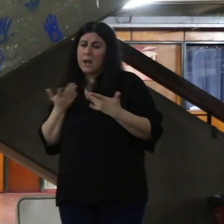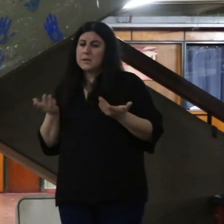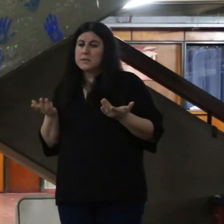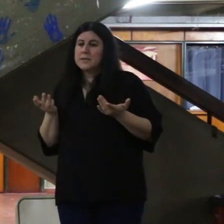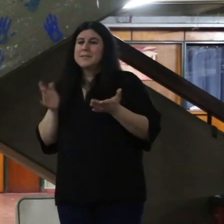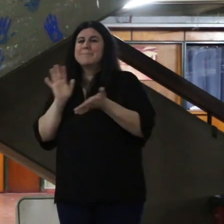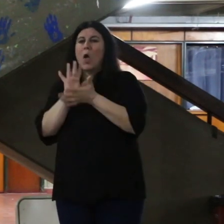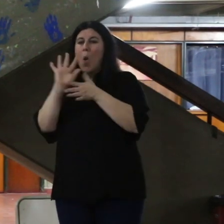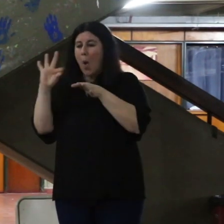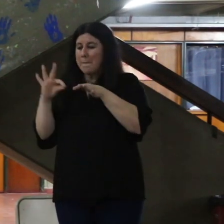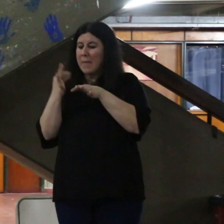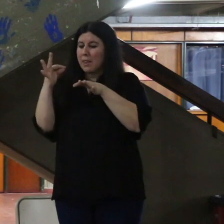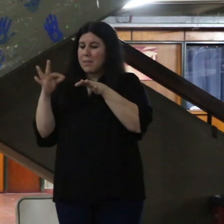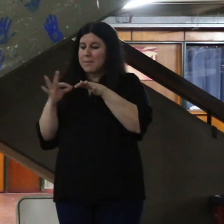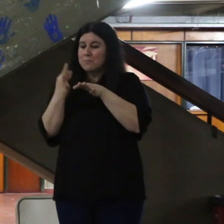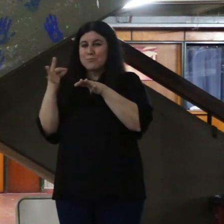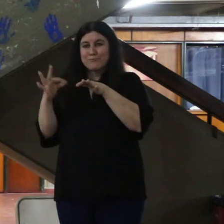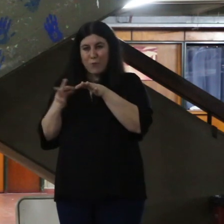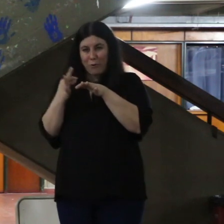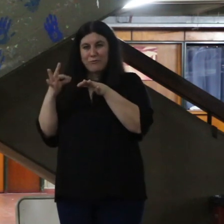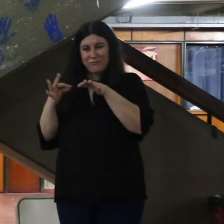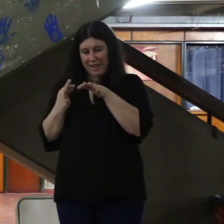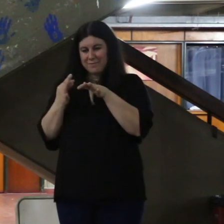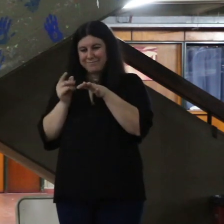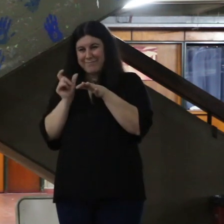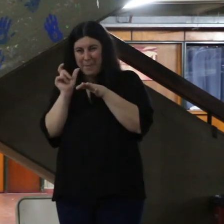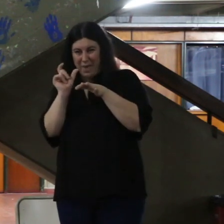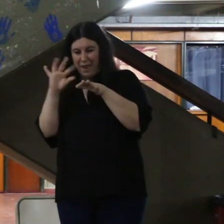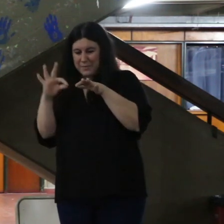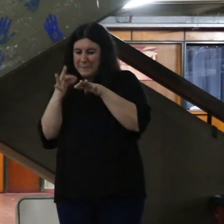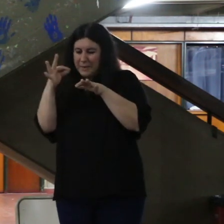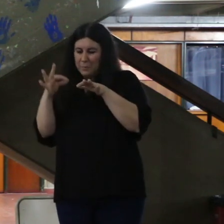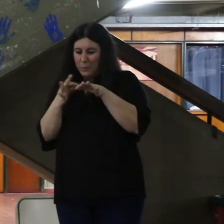mi abuela era costurera, ¿sí? Mi abuela,